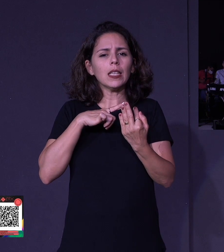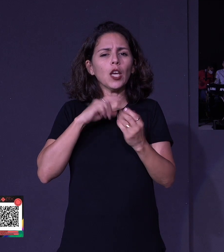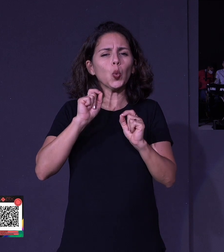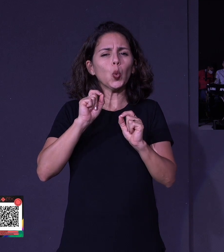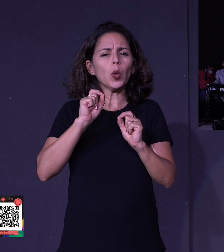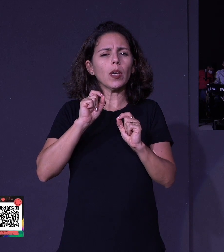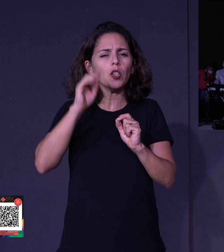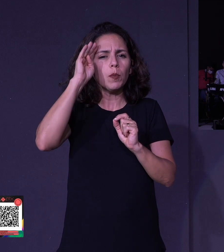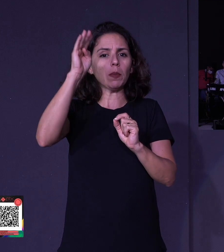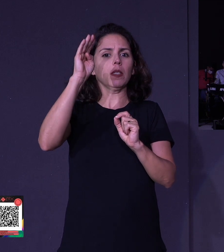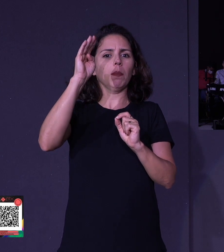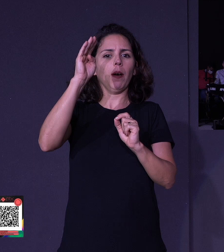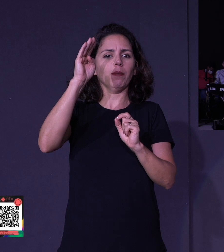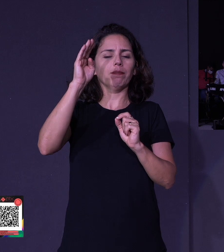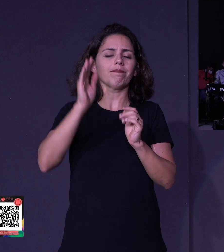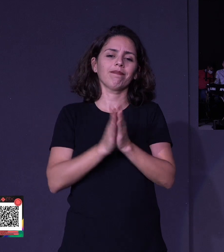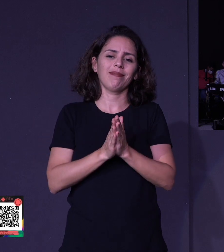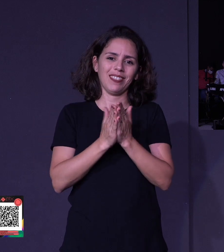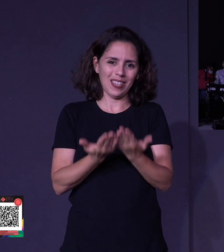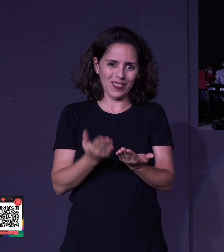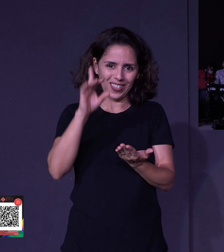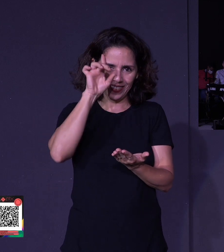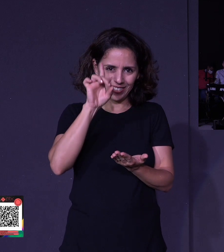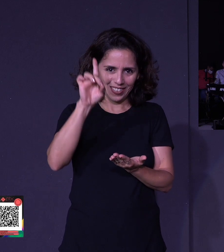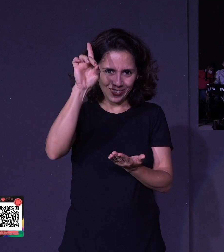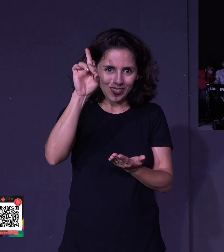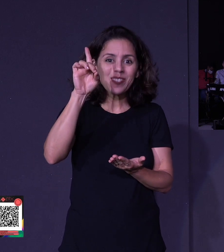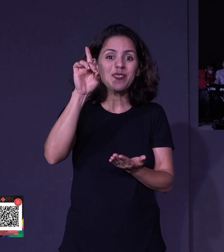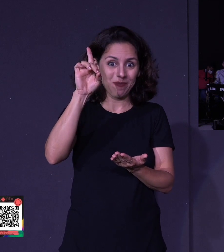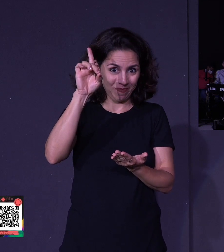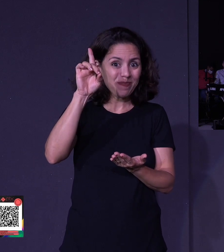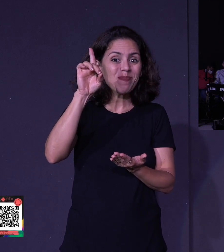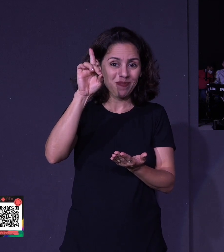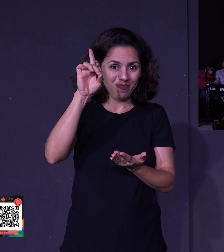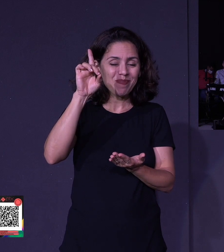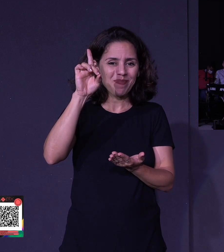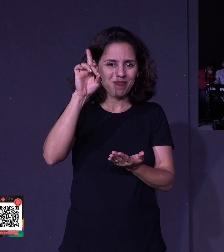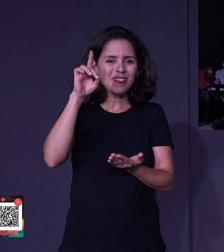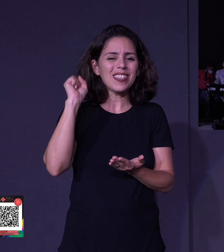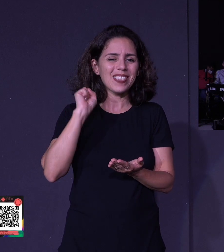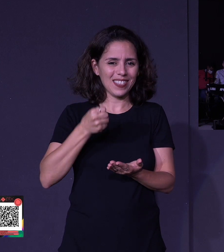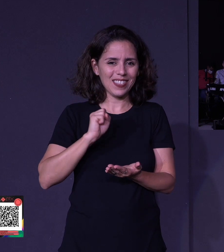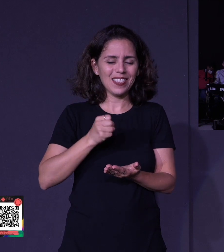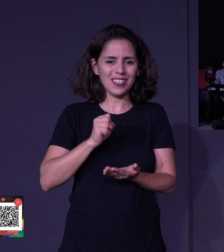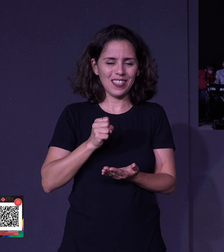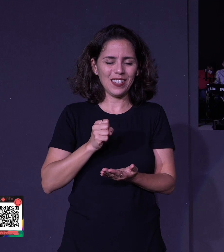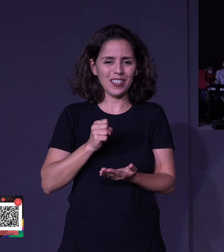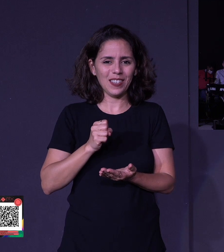para falar sobre esse cuidado tão indispensável que precisamos ter em nossa família, a gente só pode ter uma